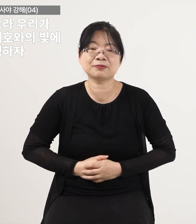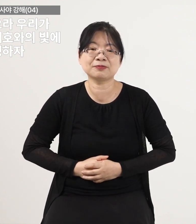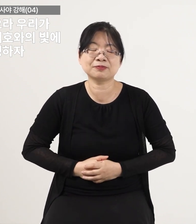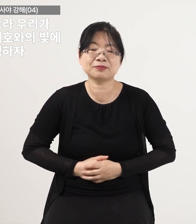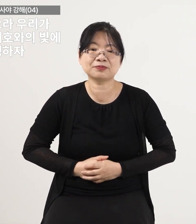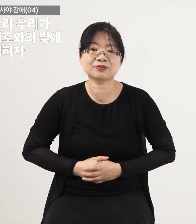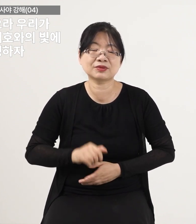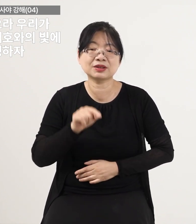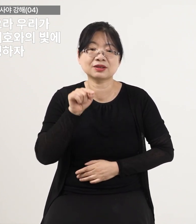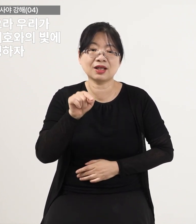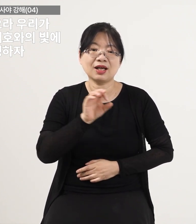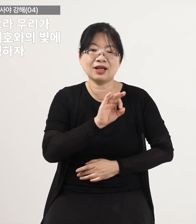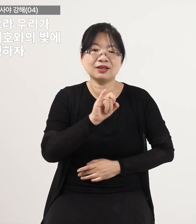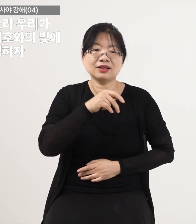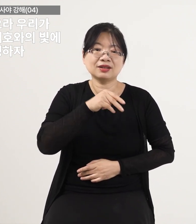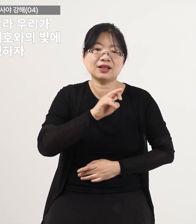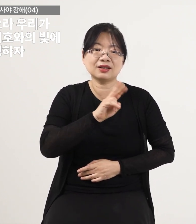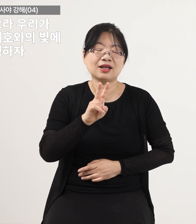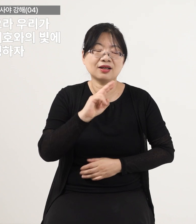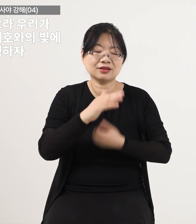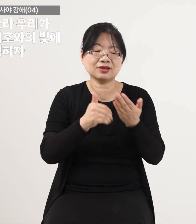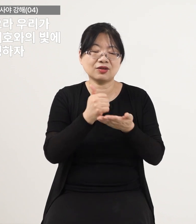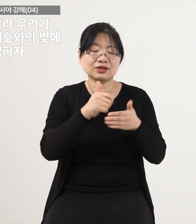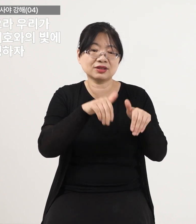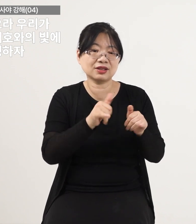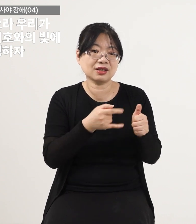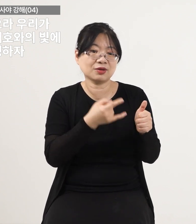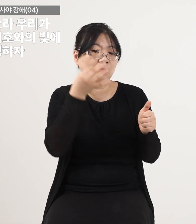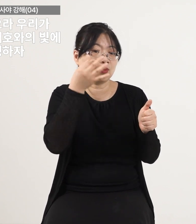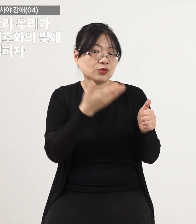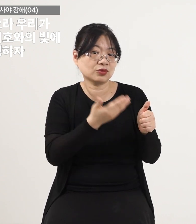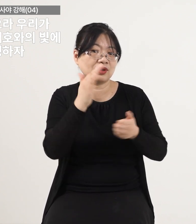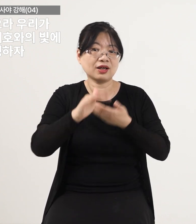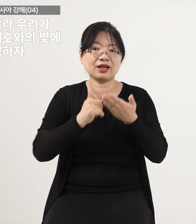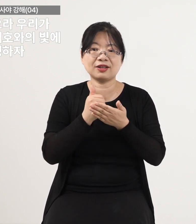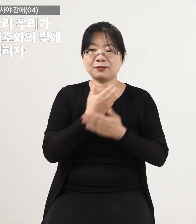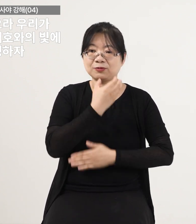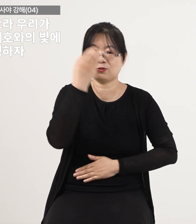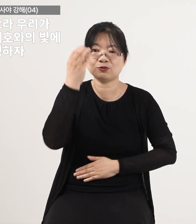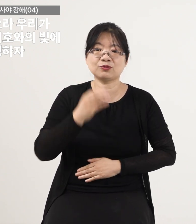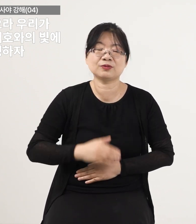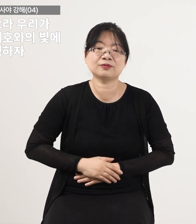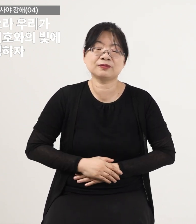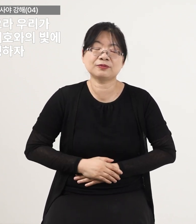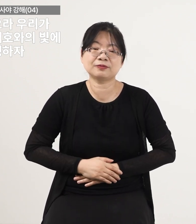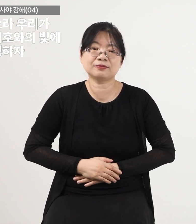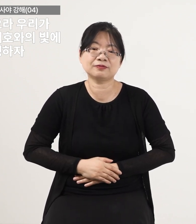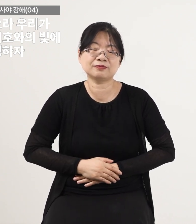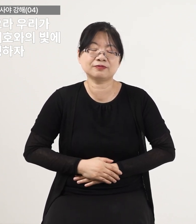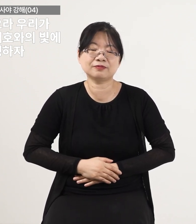이것이 이사야 선지자에게 보여주시는 하나님의 꿈이에요.